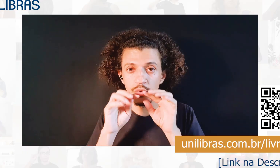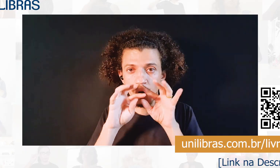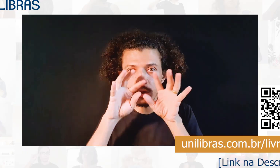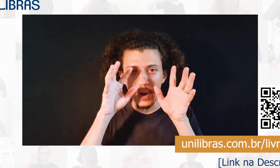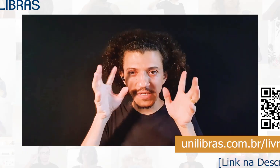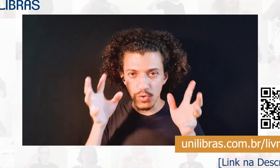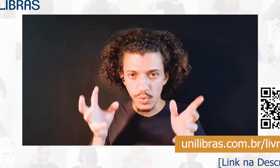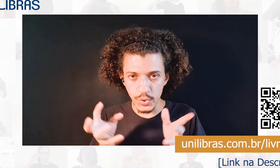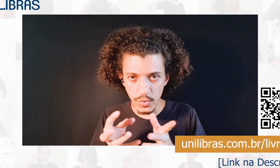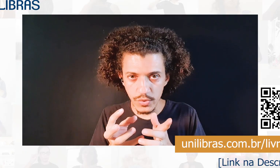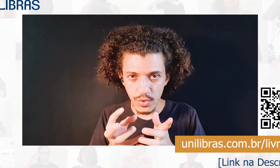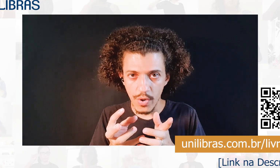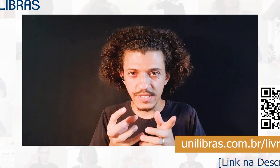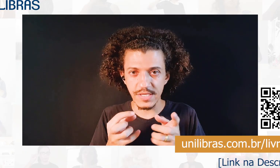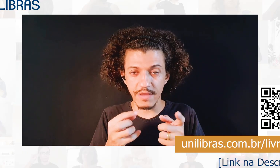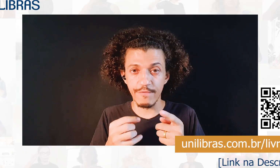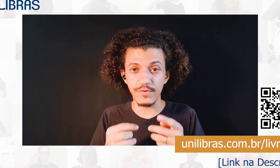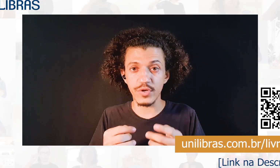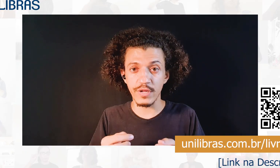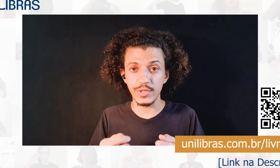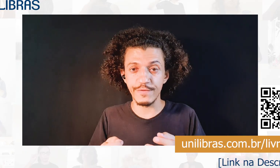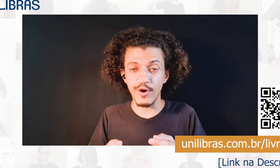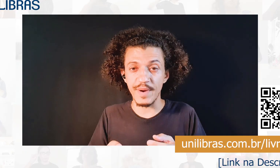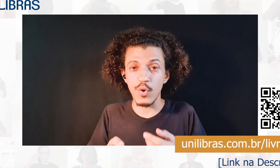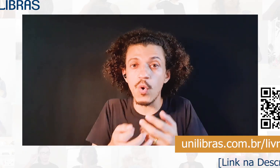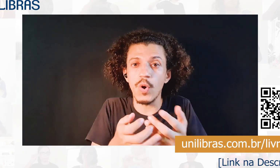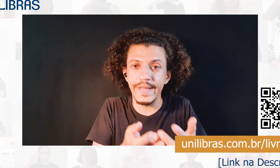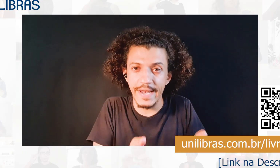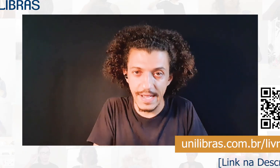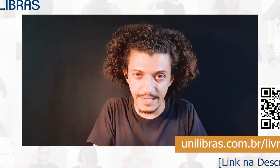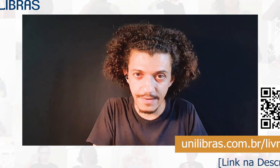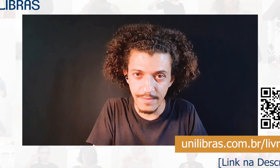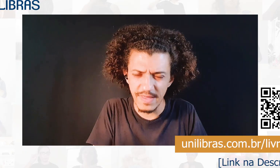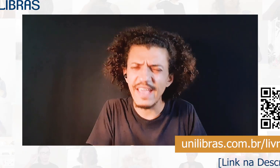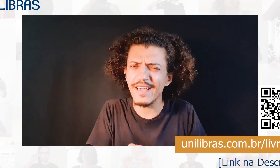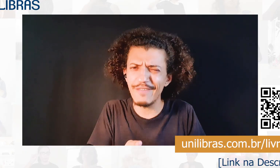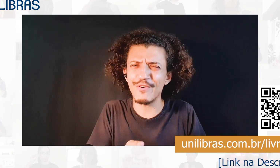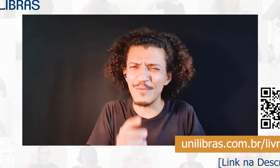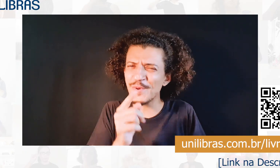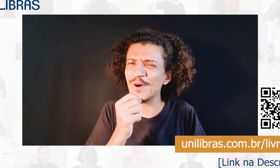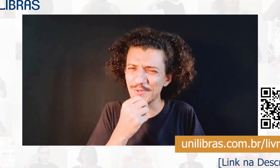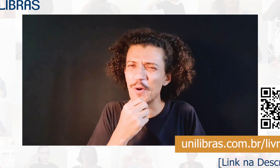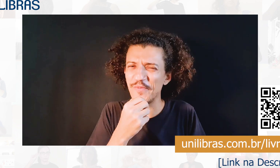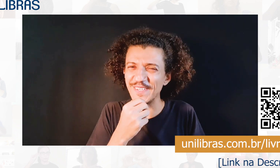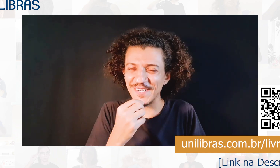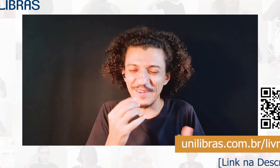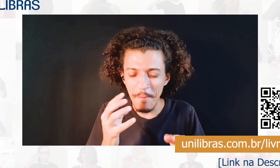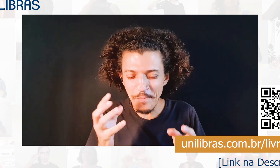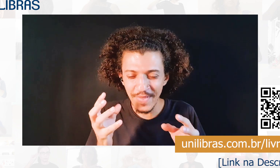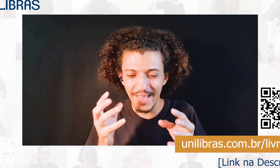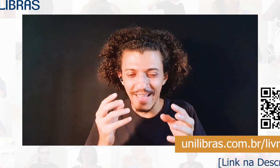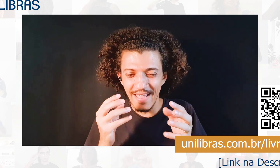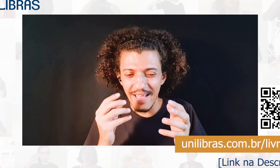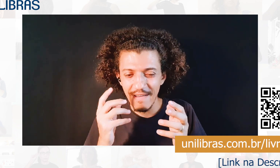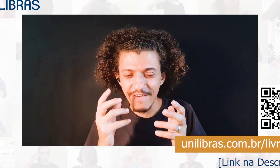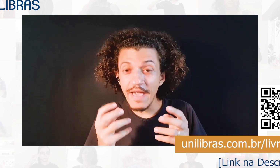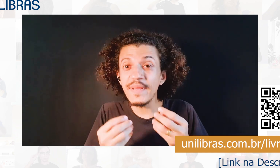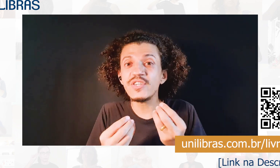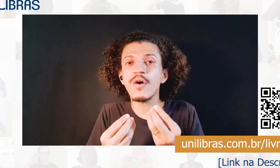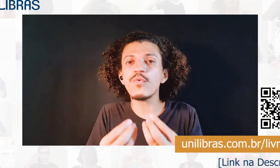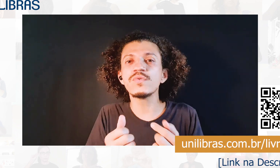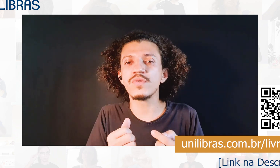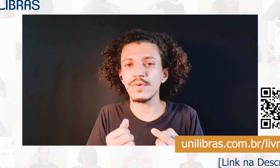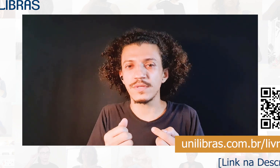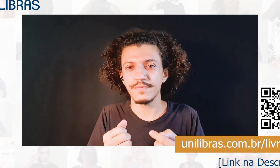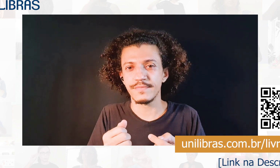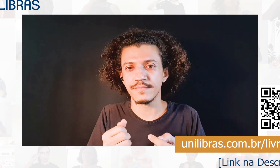lábios, todo esse conjunto de coisas aí funcionando de forma coordenada, e é incrível como que o nosso corpo faz isso, né? Vai